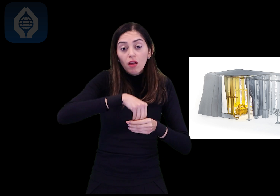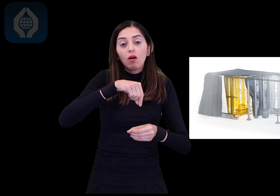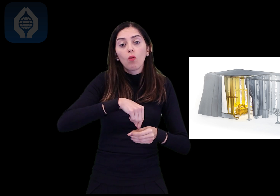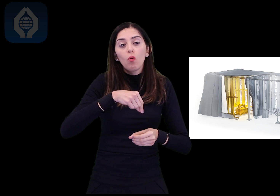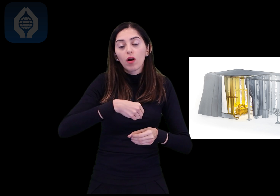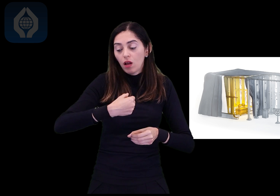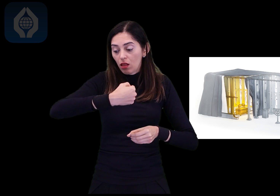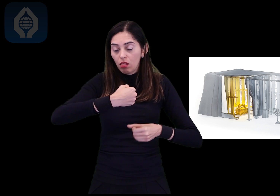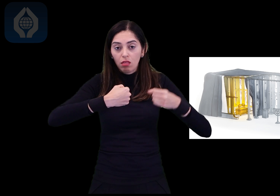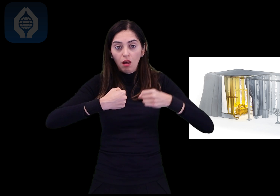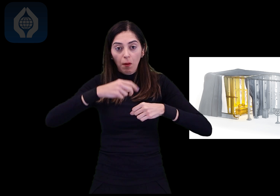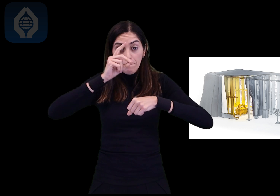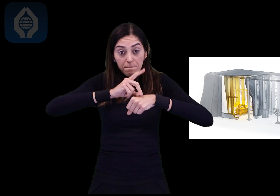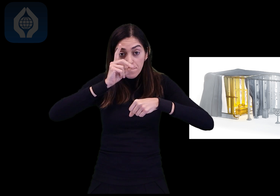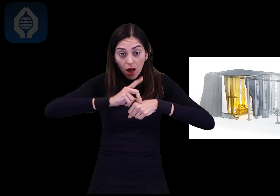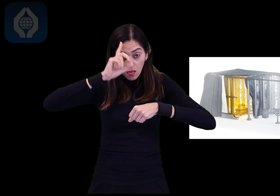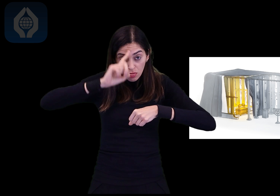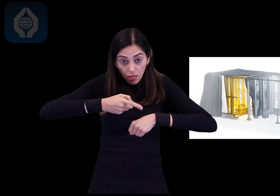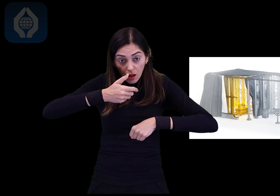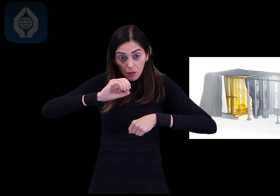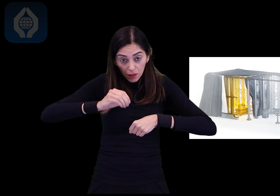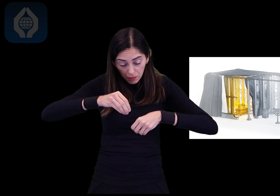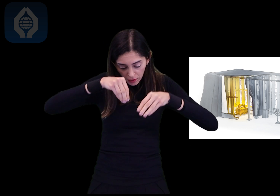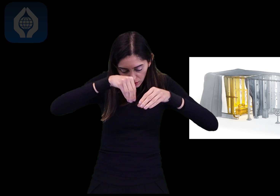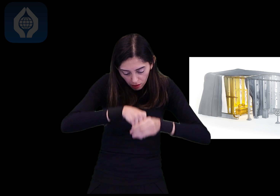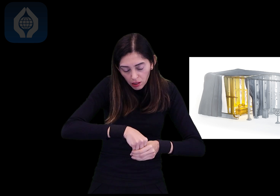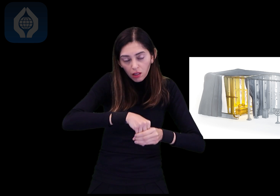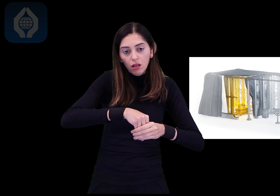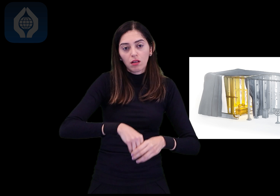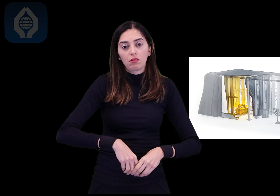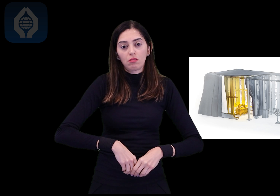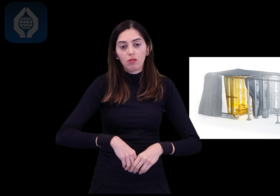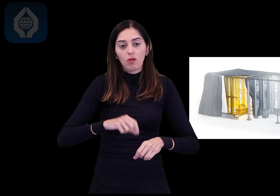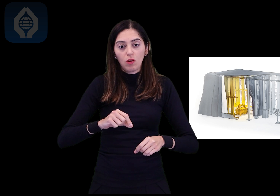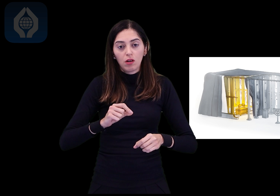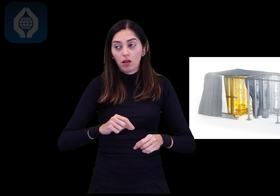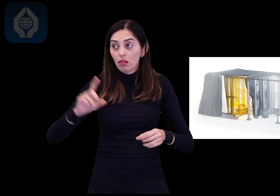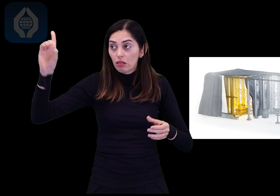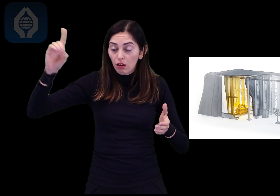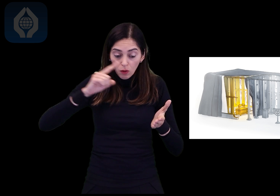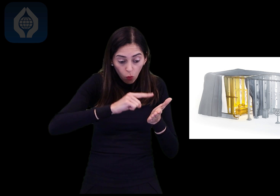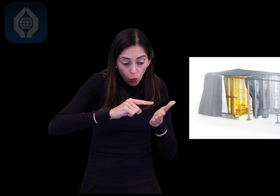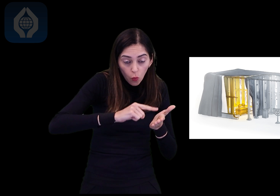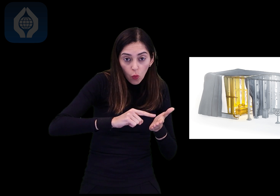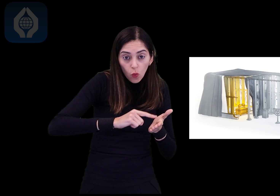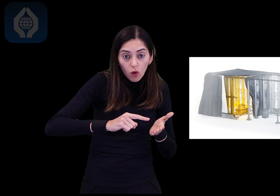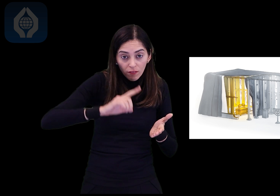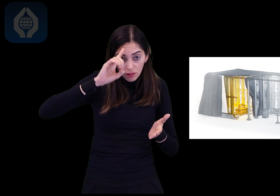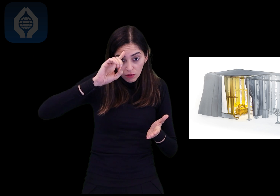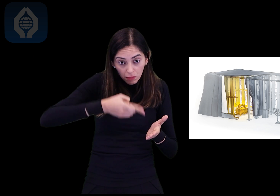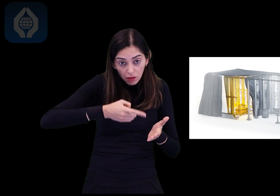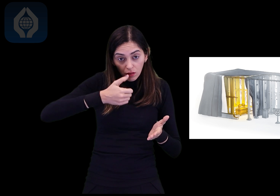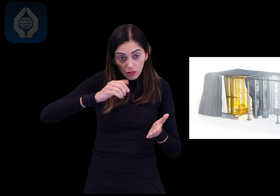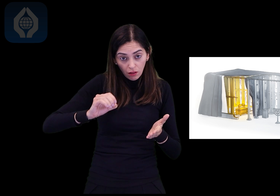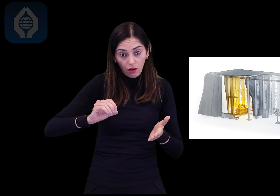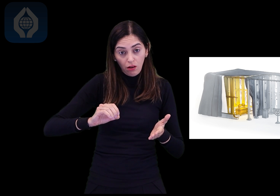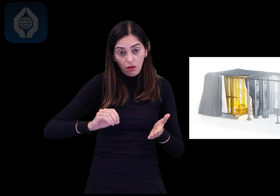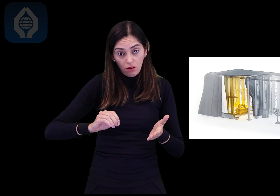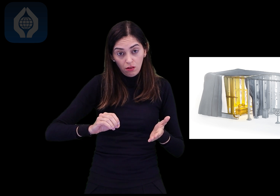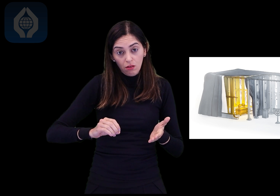do propiciatório. Essas eram as tábuas nas quais Deus tinha escrito os 10 mandamentos. Deus prometeu que